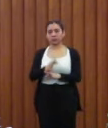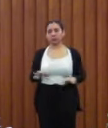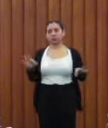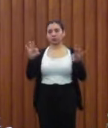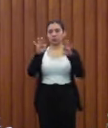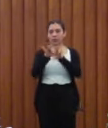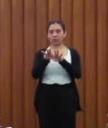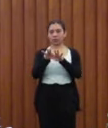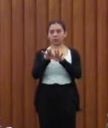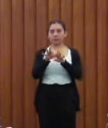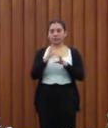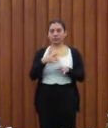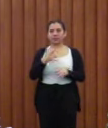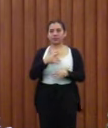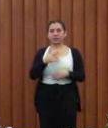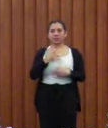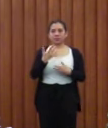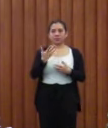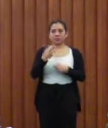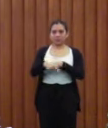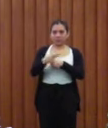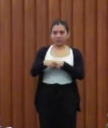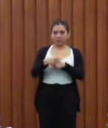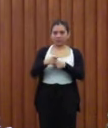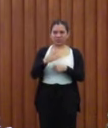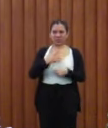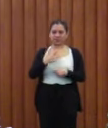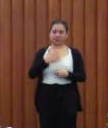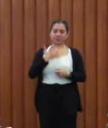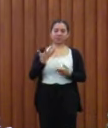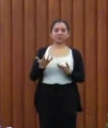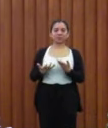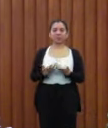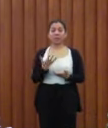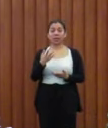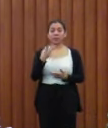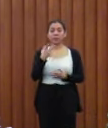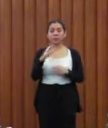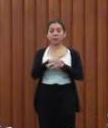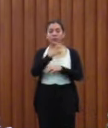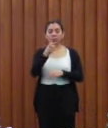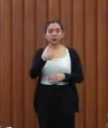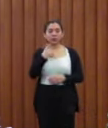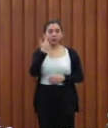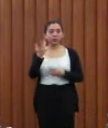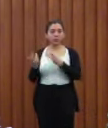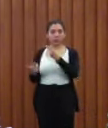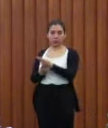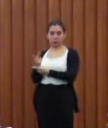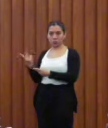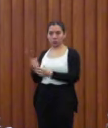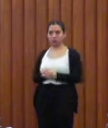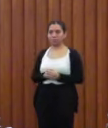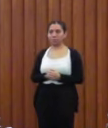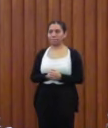es bastante conmovedor, riesgoso, como mueve muchos sentidos ahí, ¿no? Entonces, justo en esto, pregunto un poco,